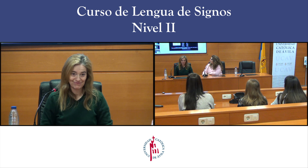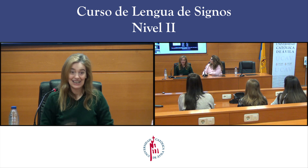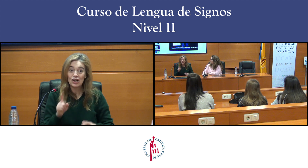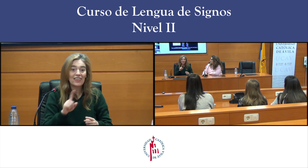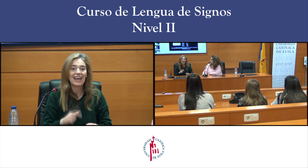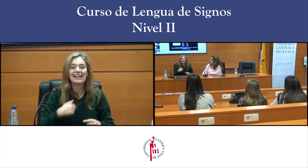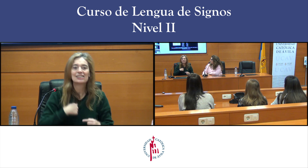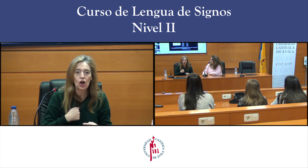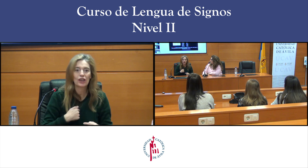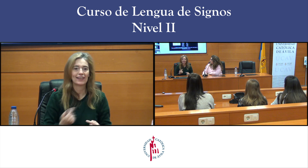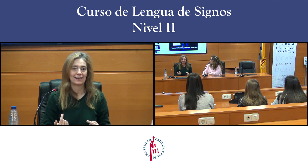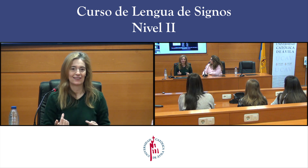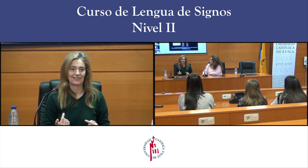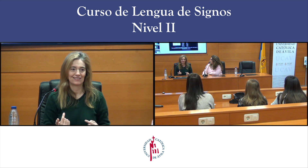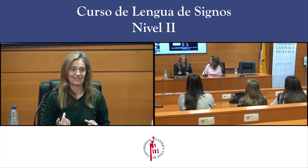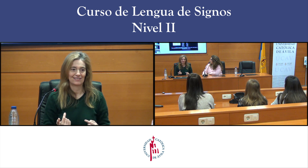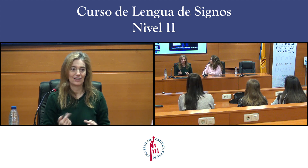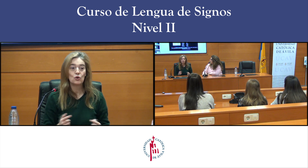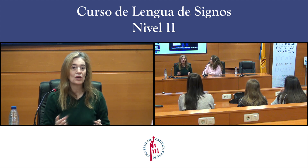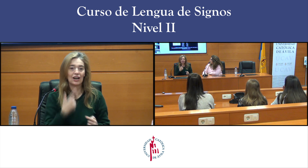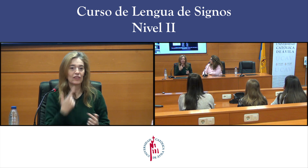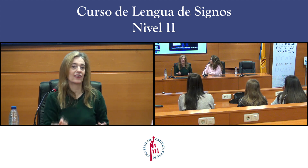me dice estoy ubicado